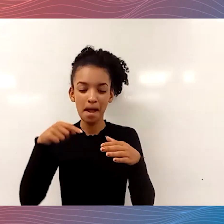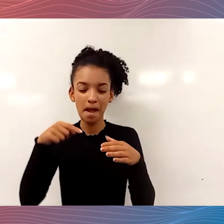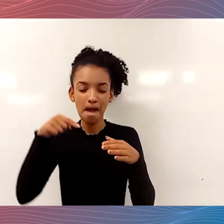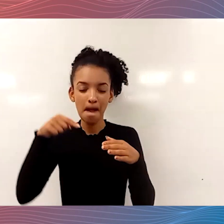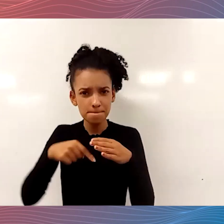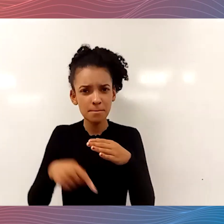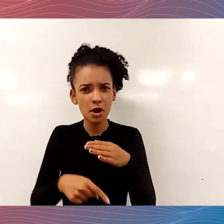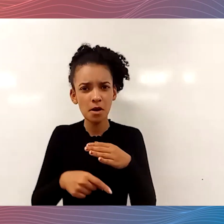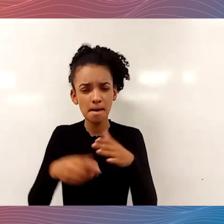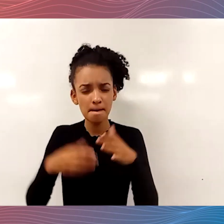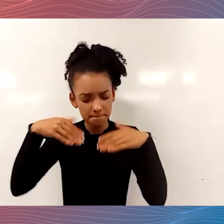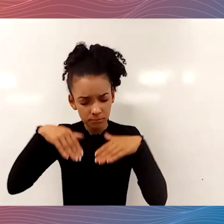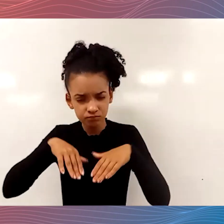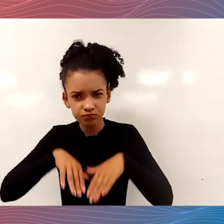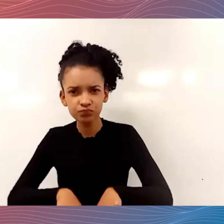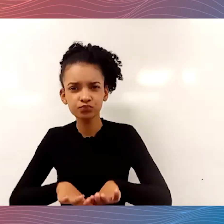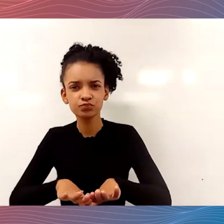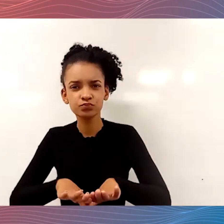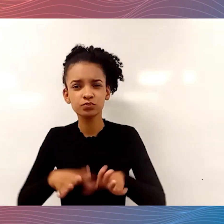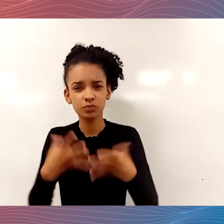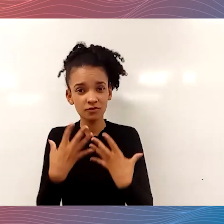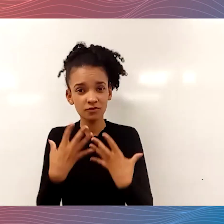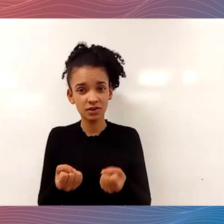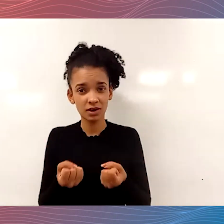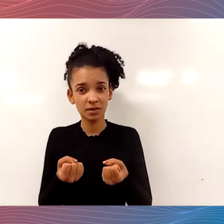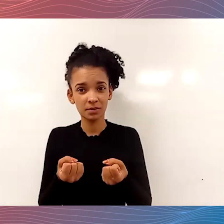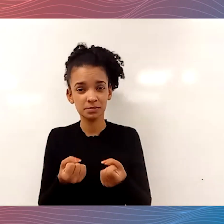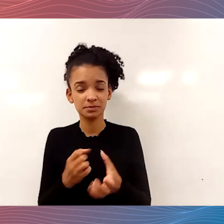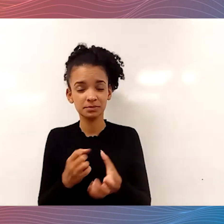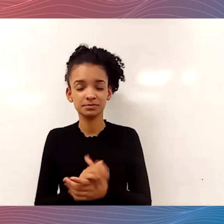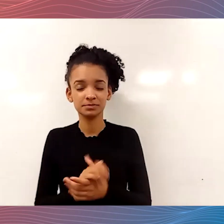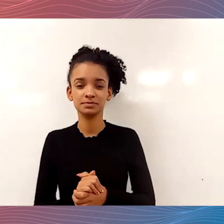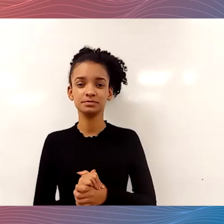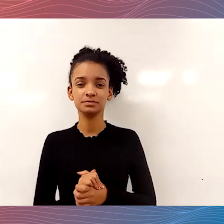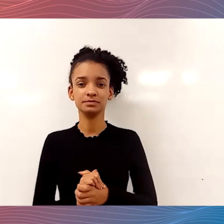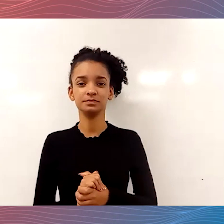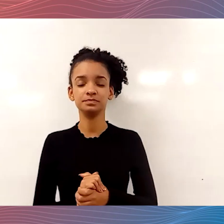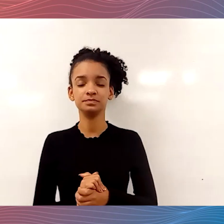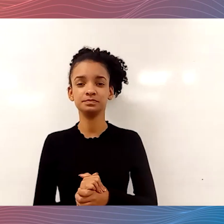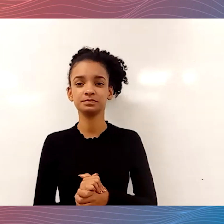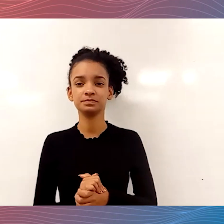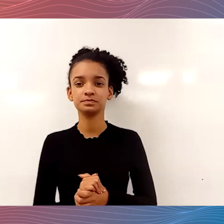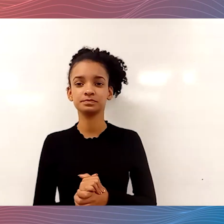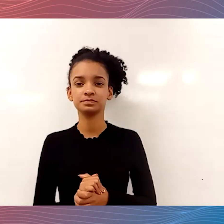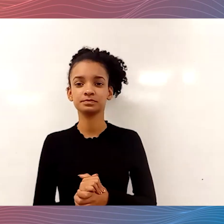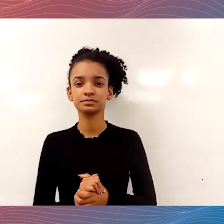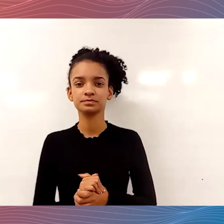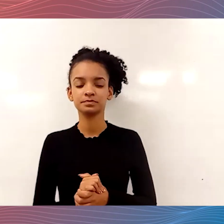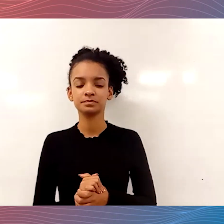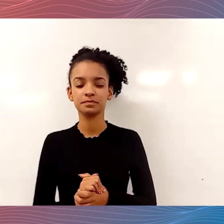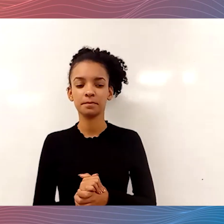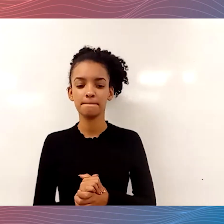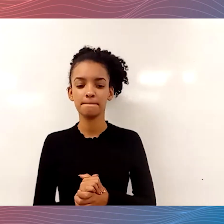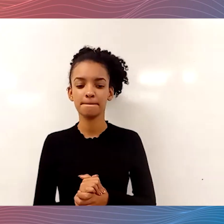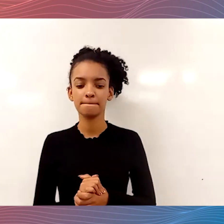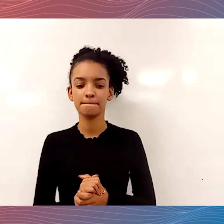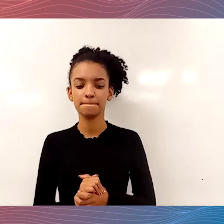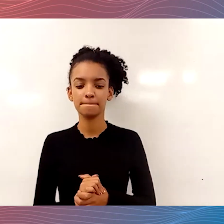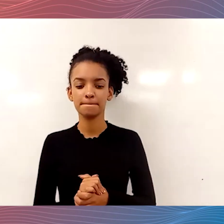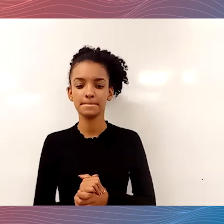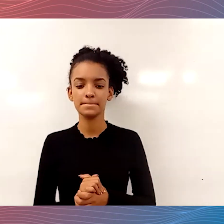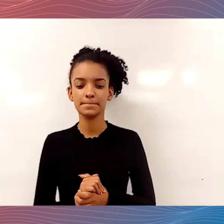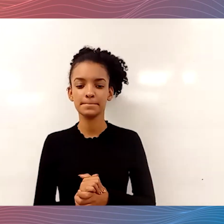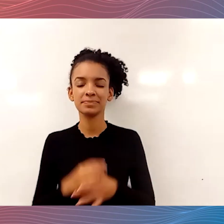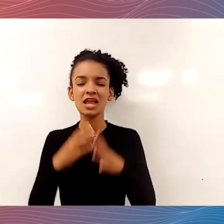Sair do nosso natural, sair da nossa percepção como homem natural. As circunstâncias nos